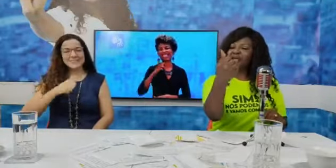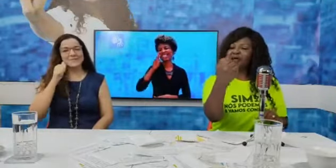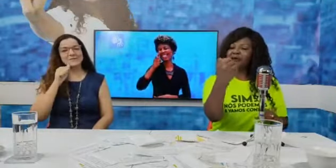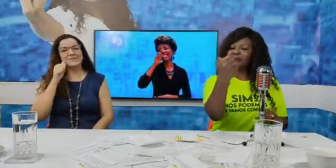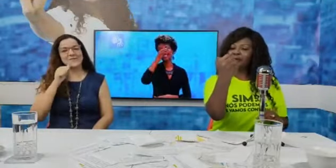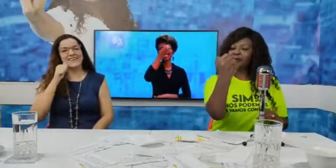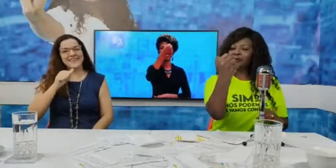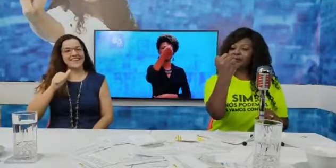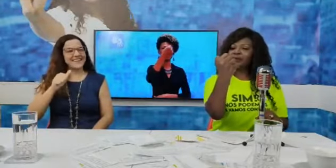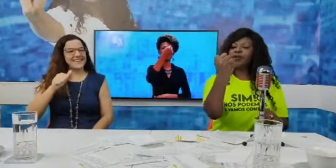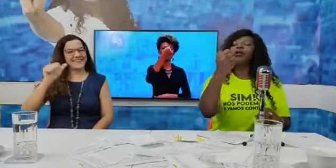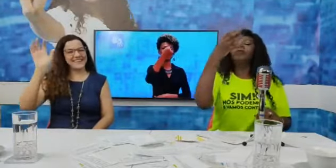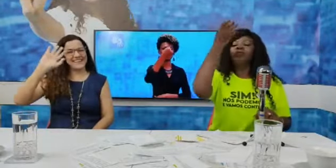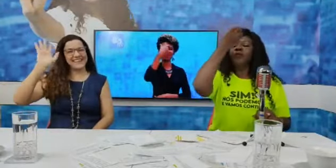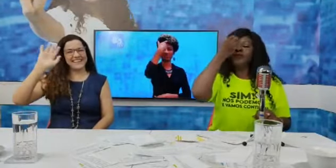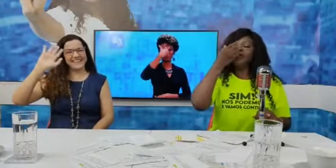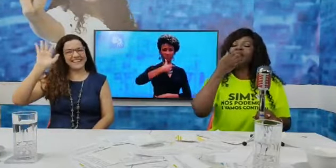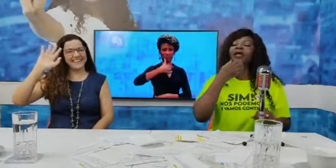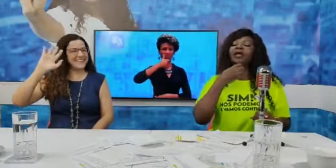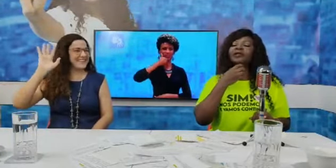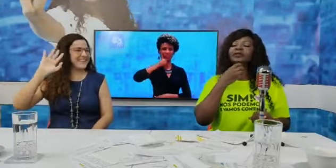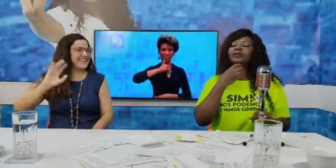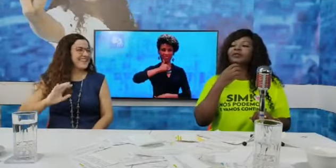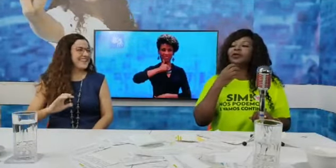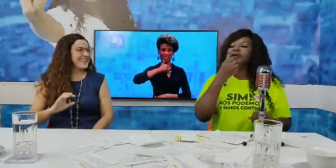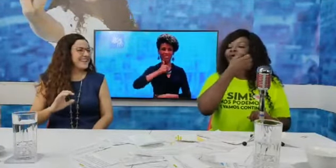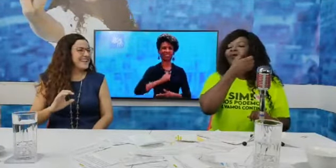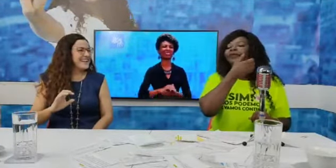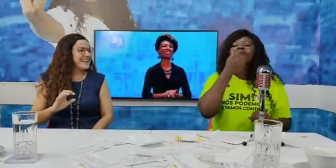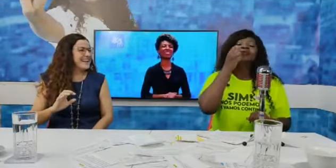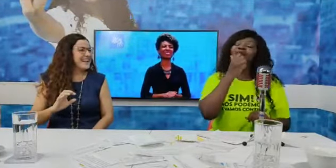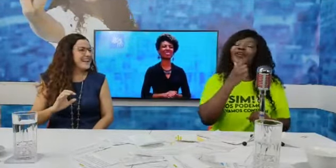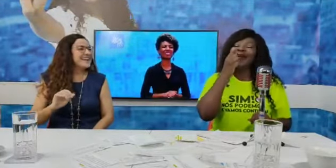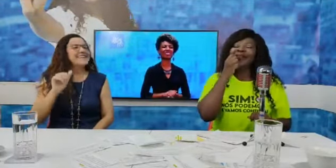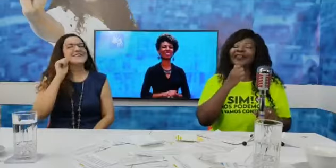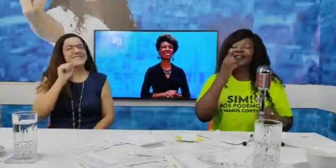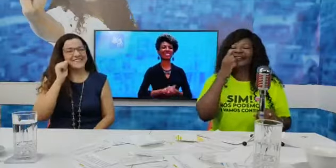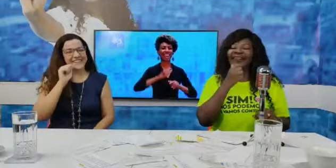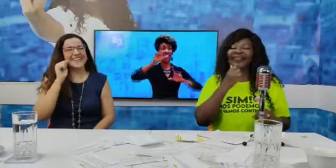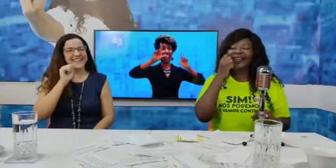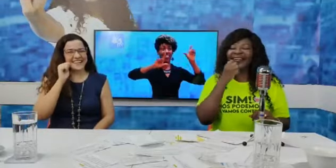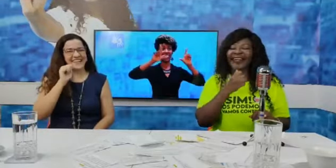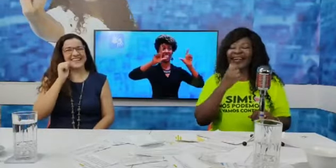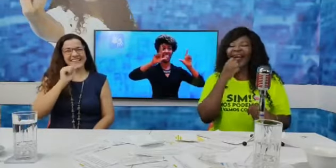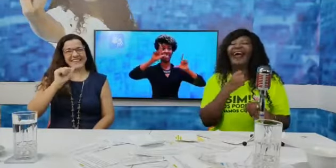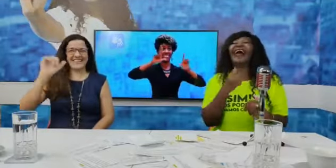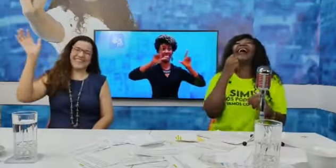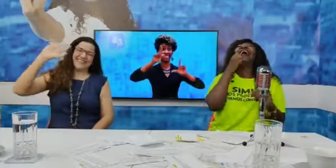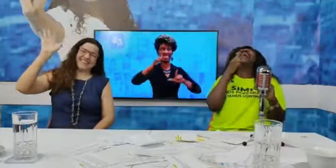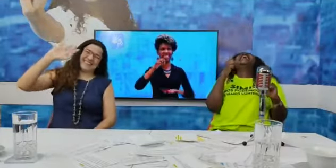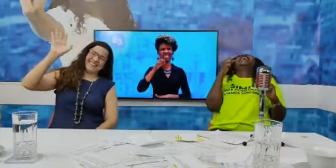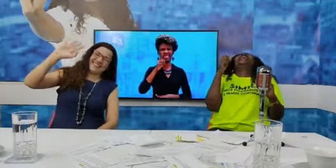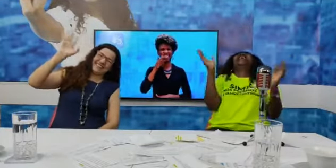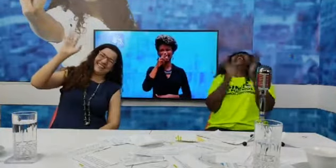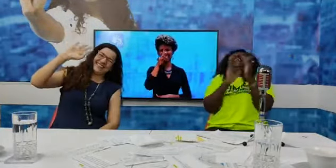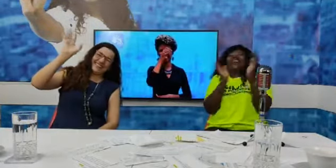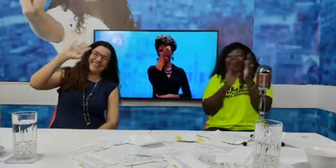Forte. Por ser... Mulher.